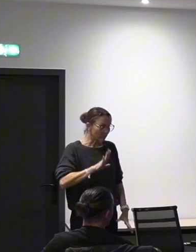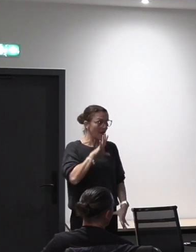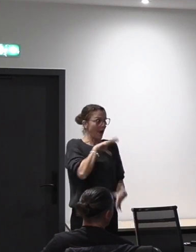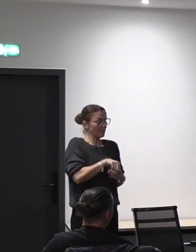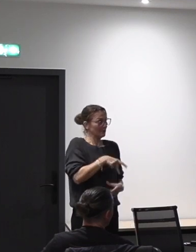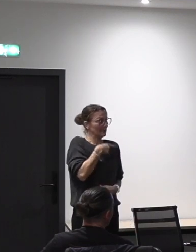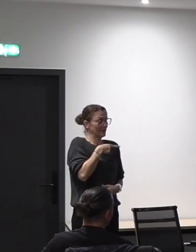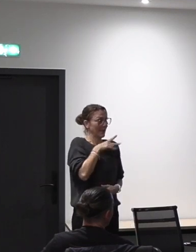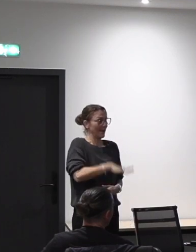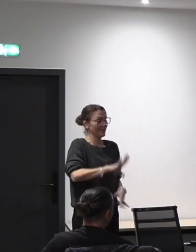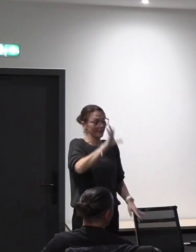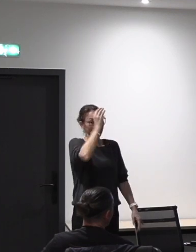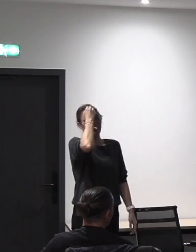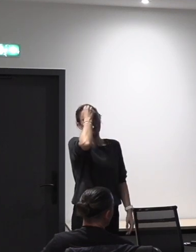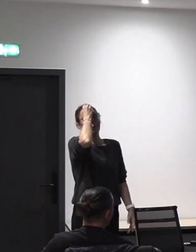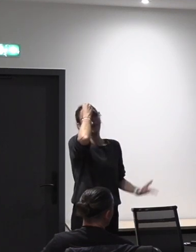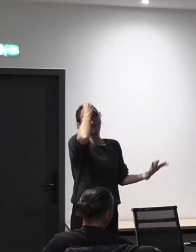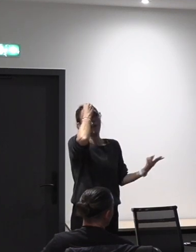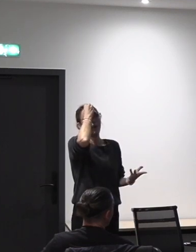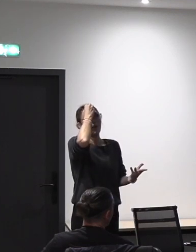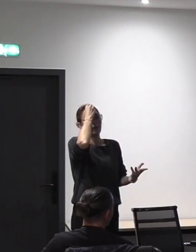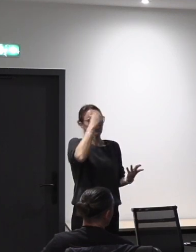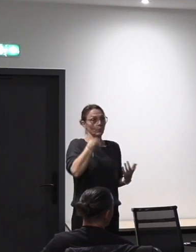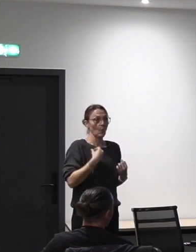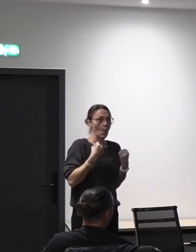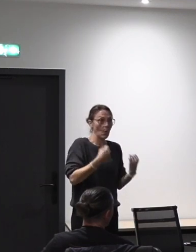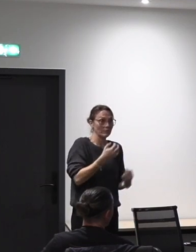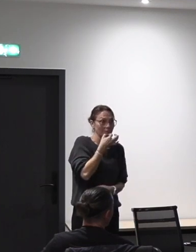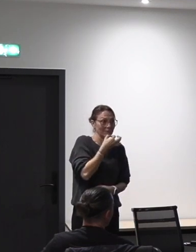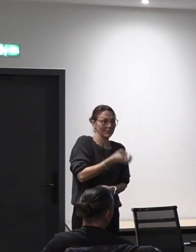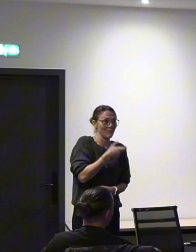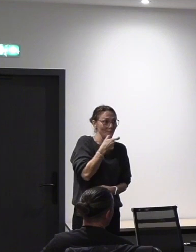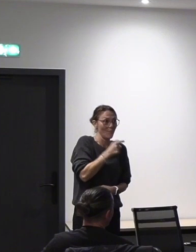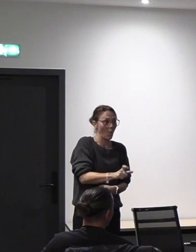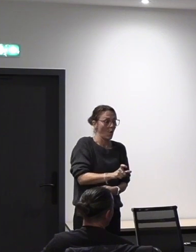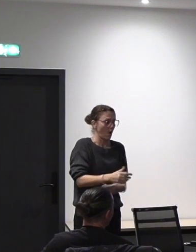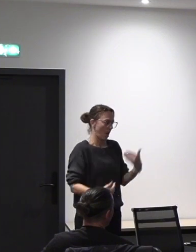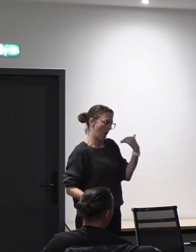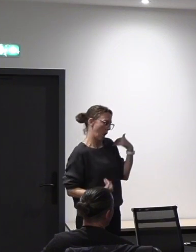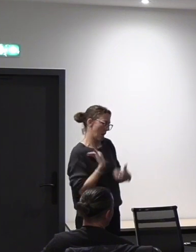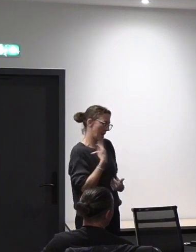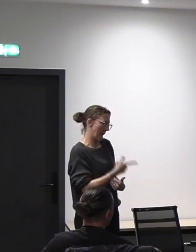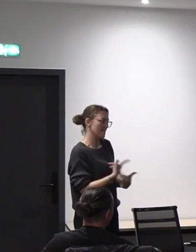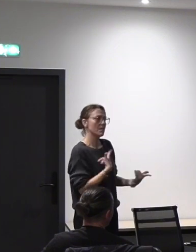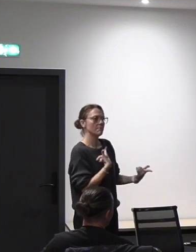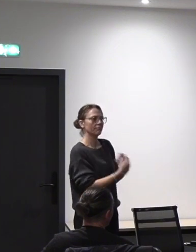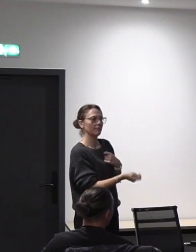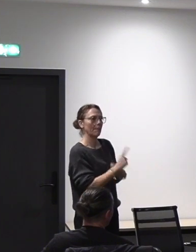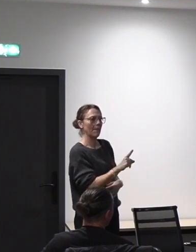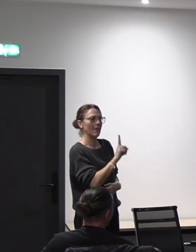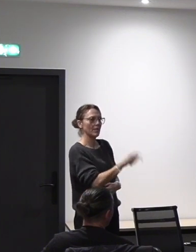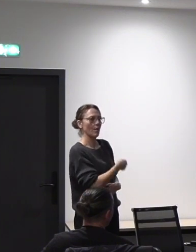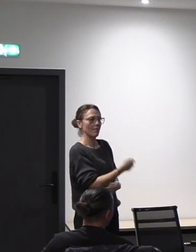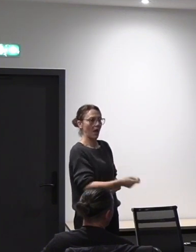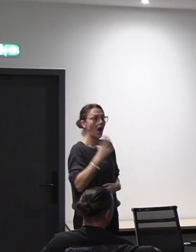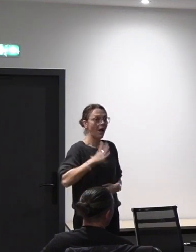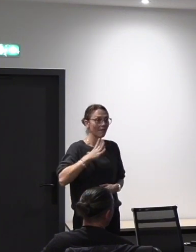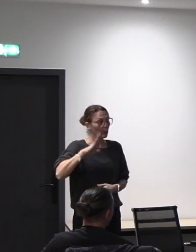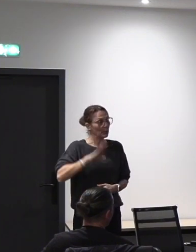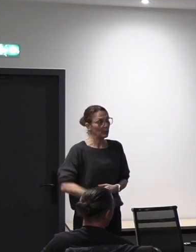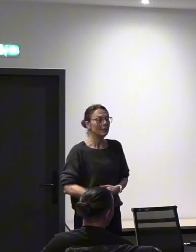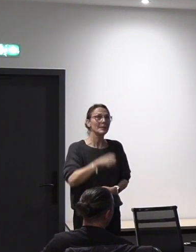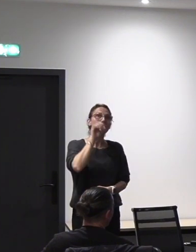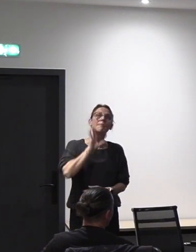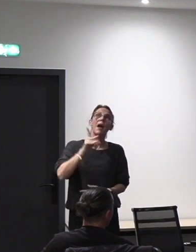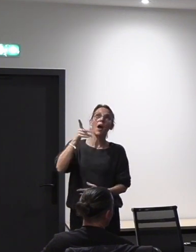en particulier, que dans le fond, j'ose dire ce mot horrible, le handicapé, c'est un anormal. Quand j'étais petit, mes parents, qui étaient